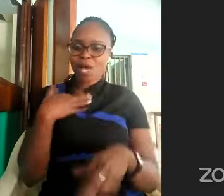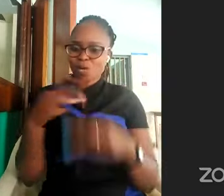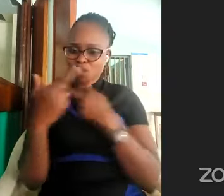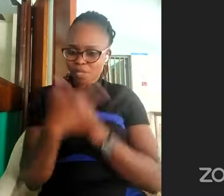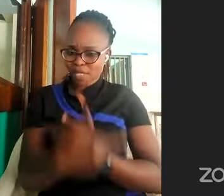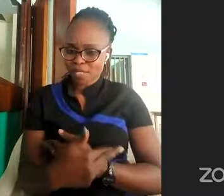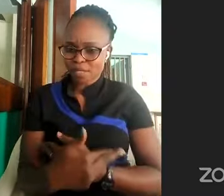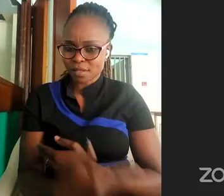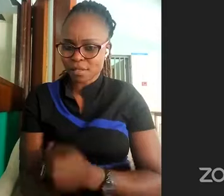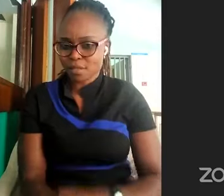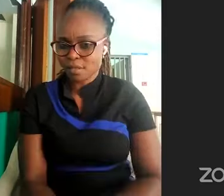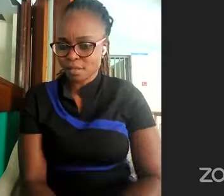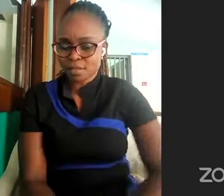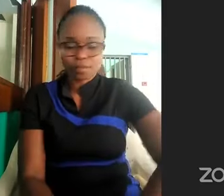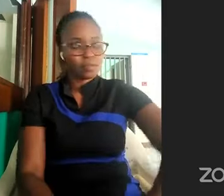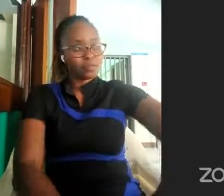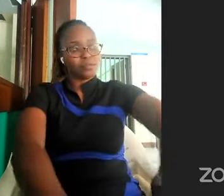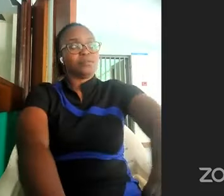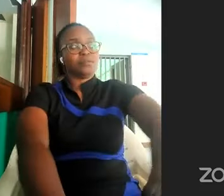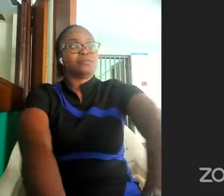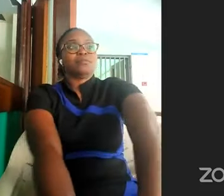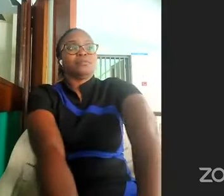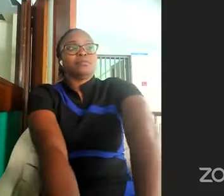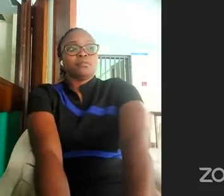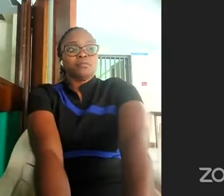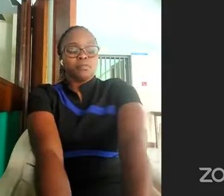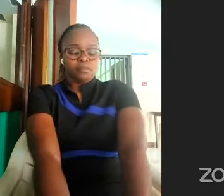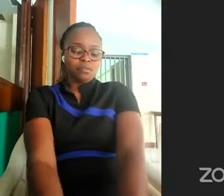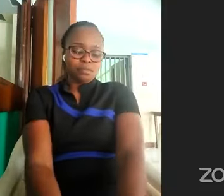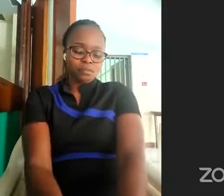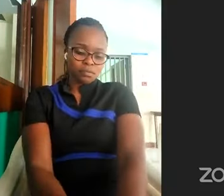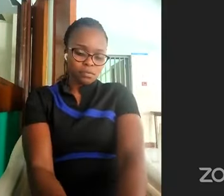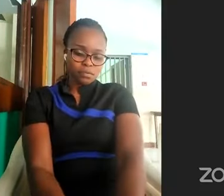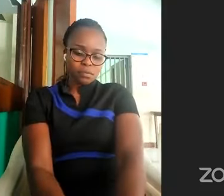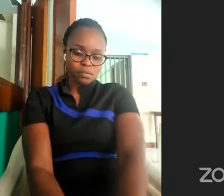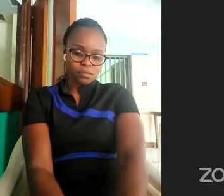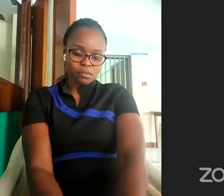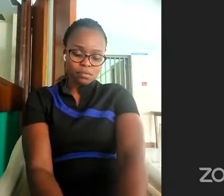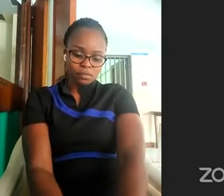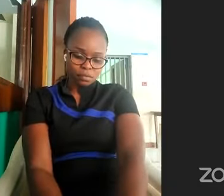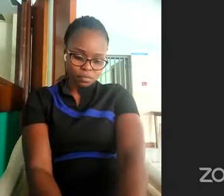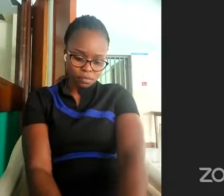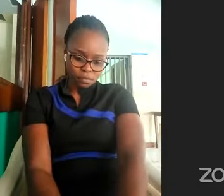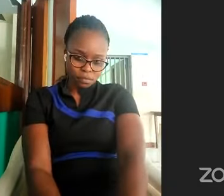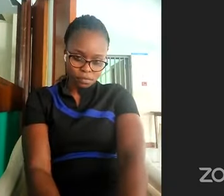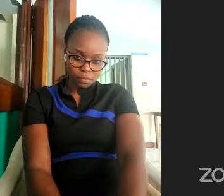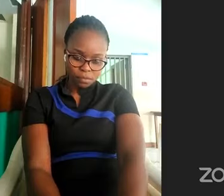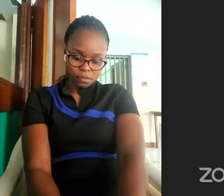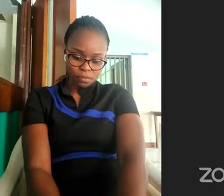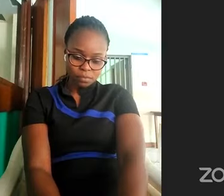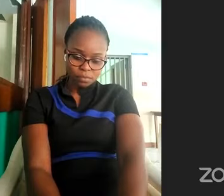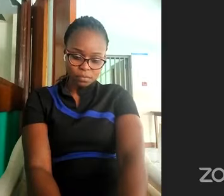ya kuwave bila wao kulipa chochote itawasaidia kwa sababu ni familia dhaifu. So niling'ang'ana hivyo kama mama